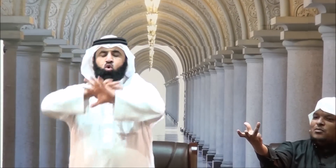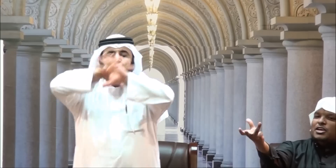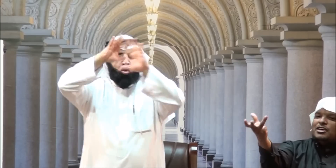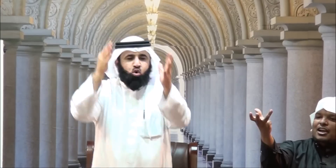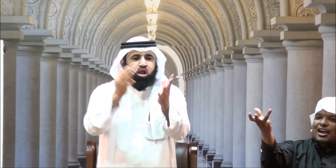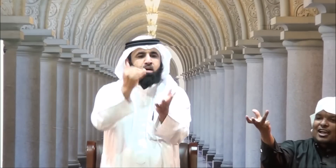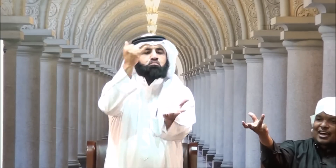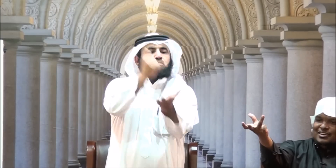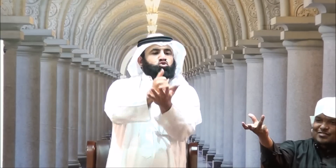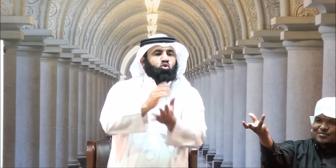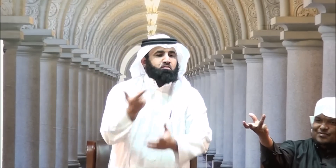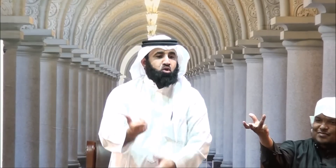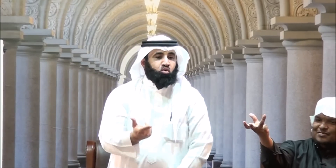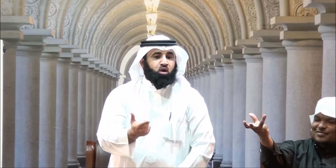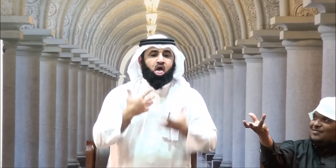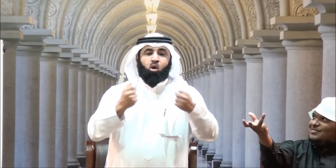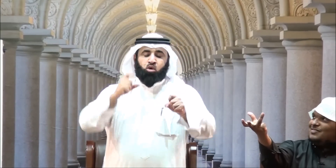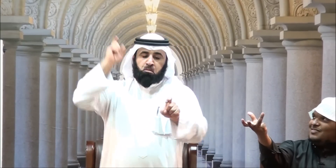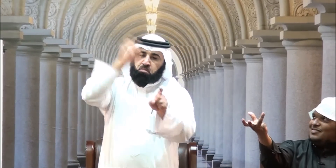من يقدر عليها؟